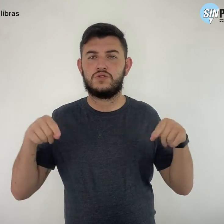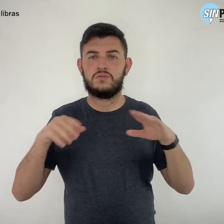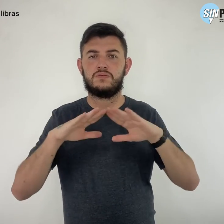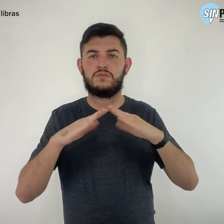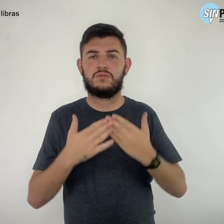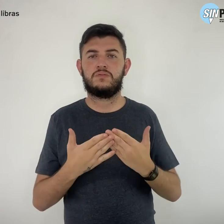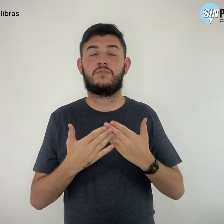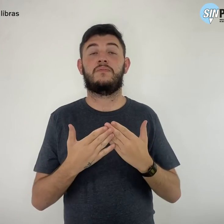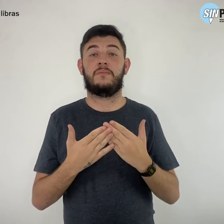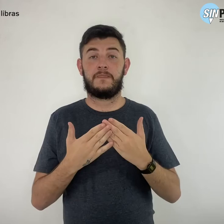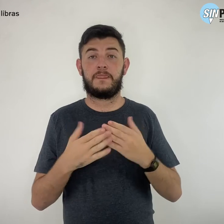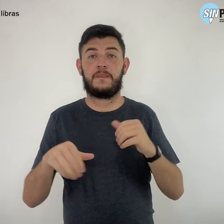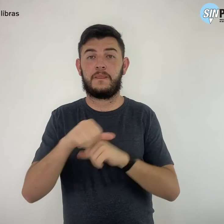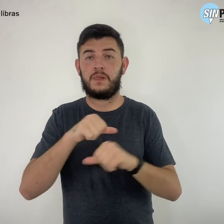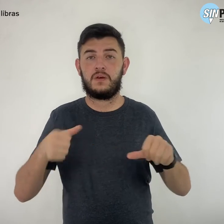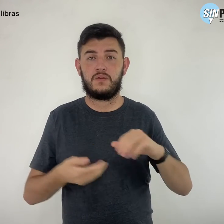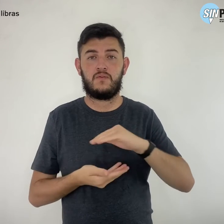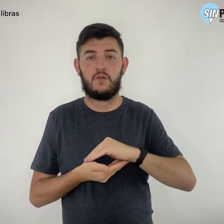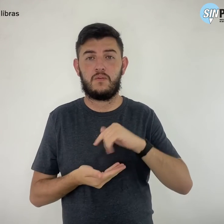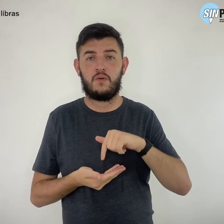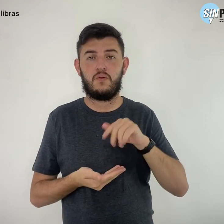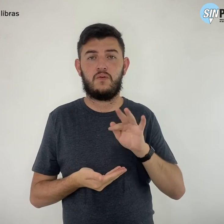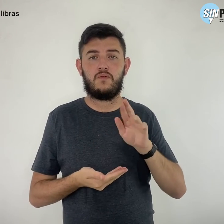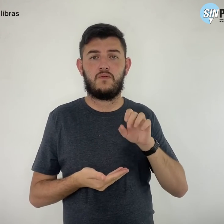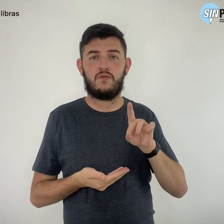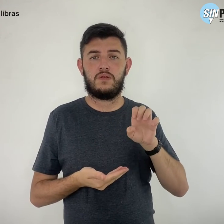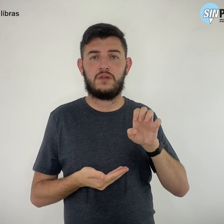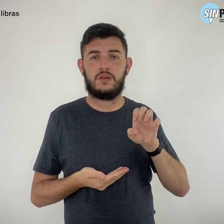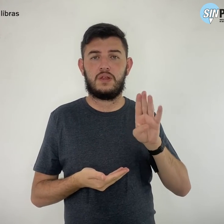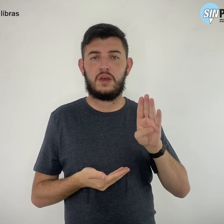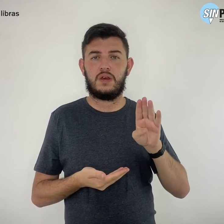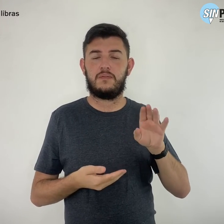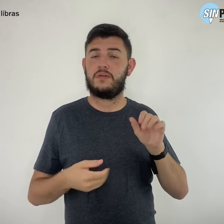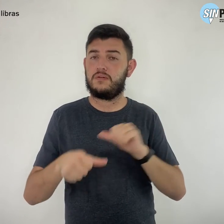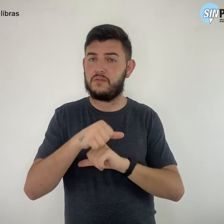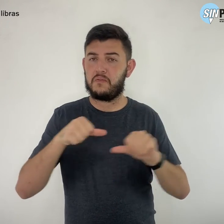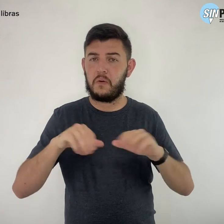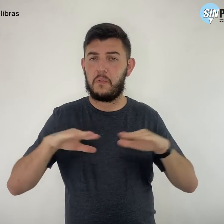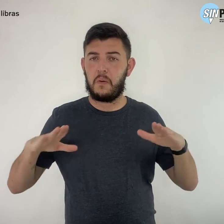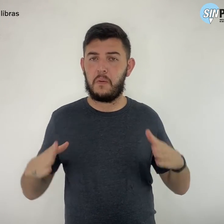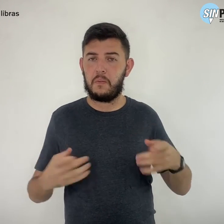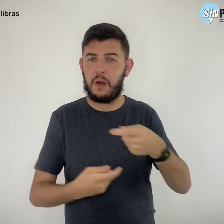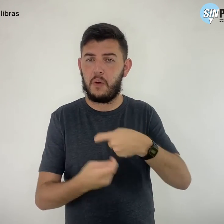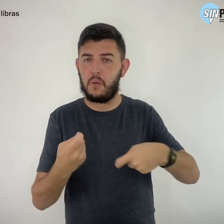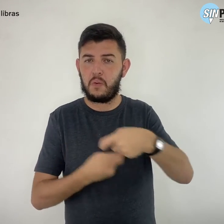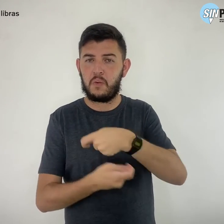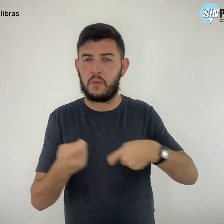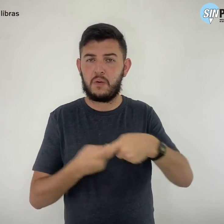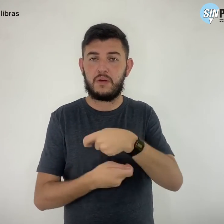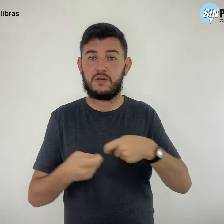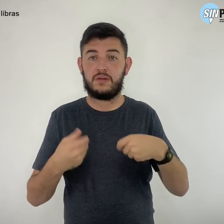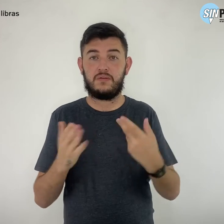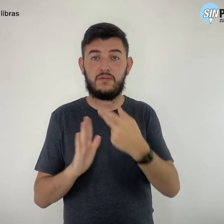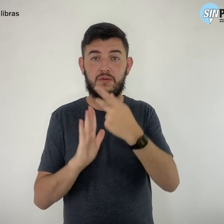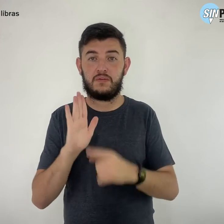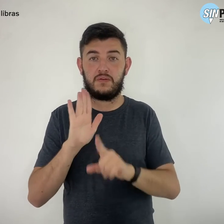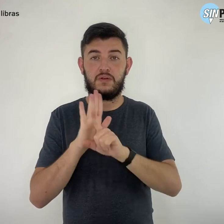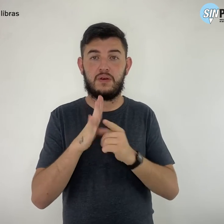o Fundeb num balcão de negócios. Aprovado às pressas e de noite,